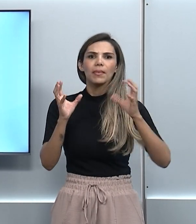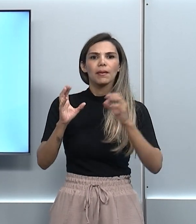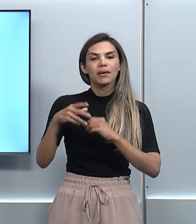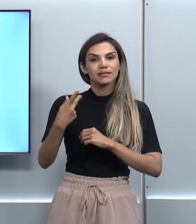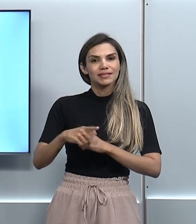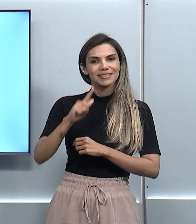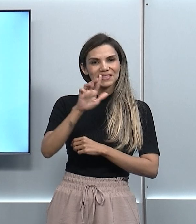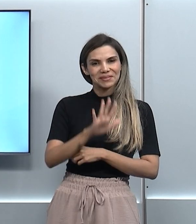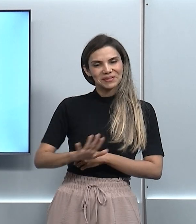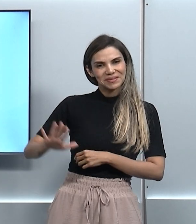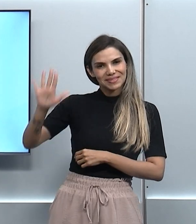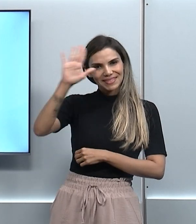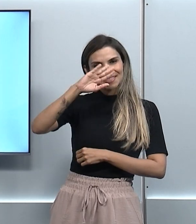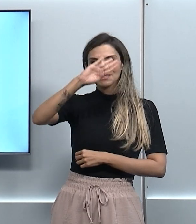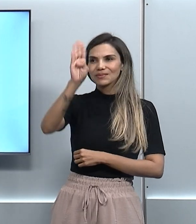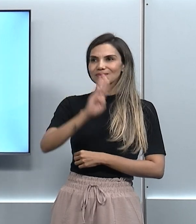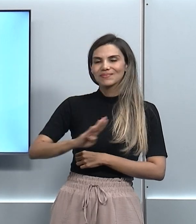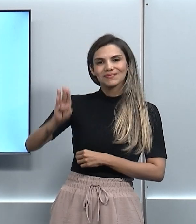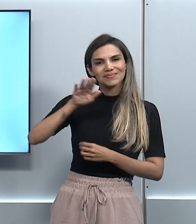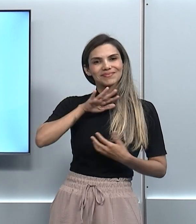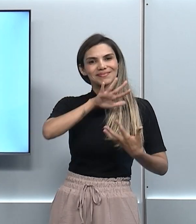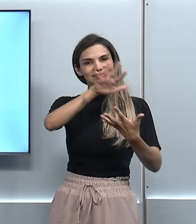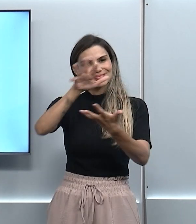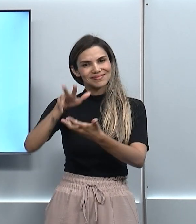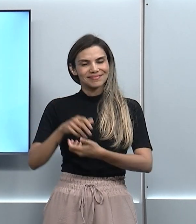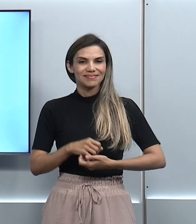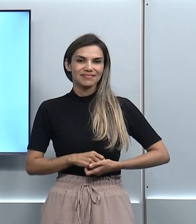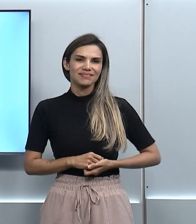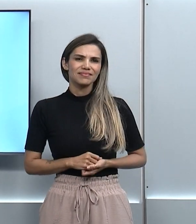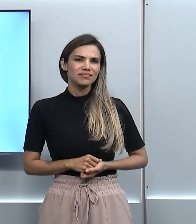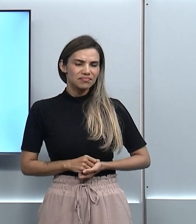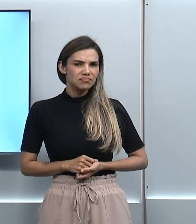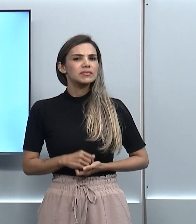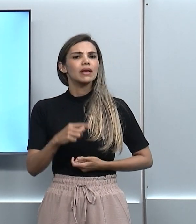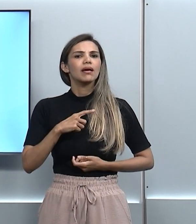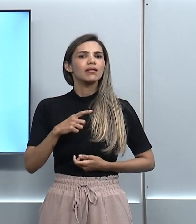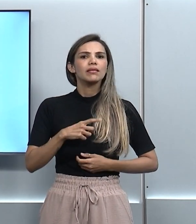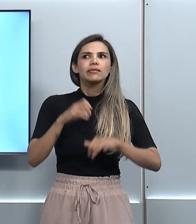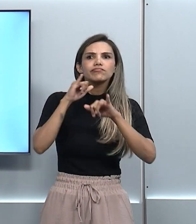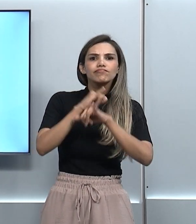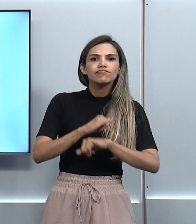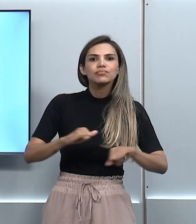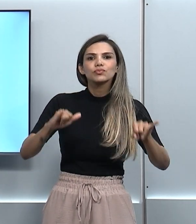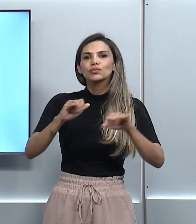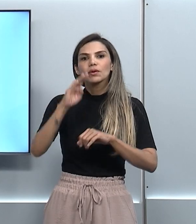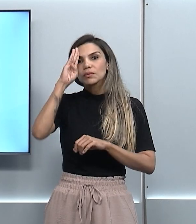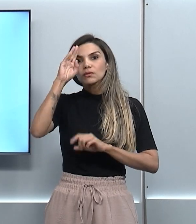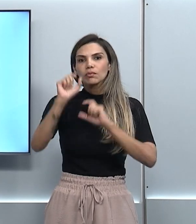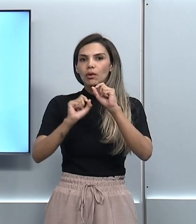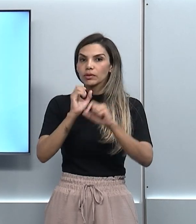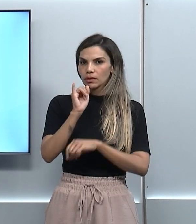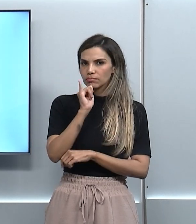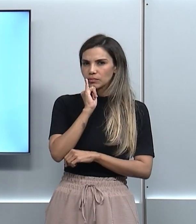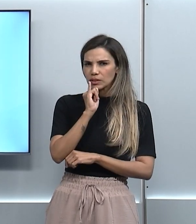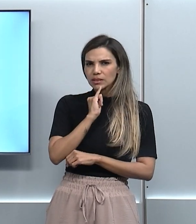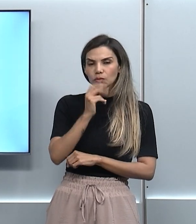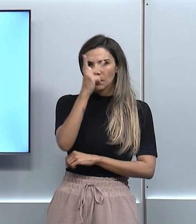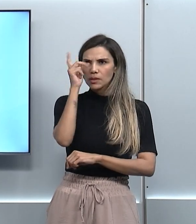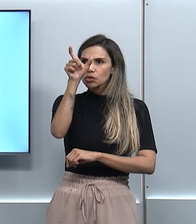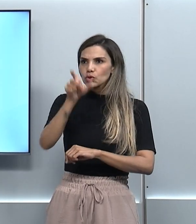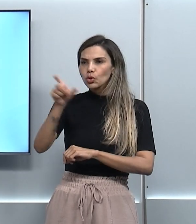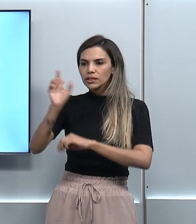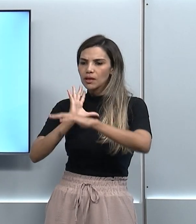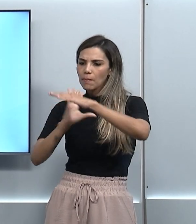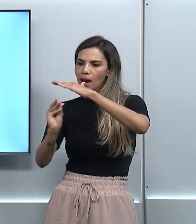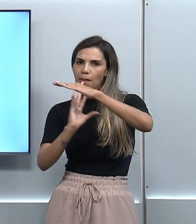notícias de Goiás, do Brasil e do mundo. Entre os destaques de hoje estão a questão dos refugiados